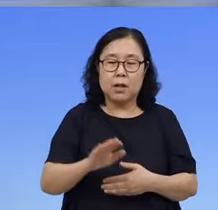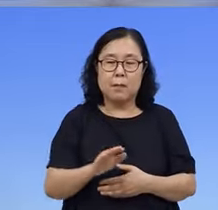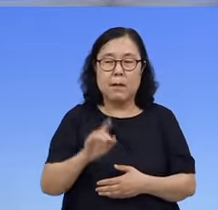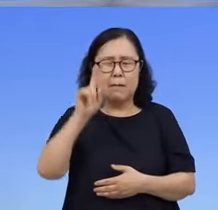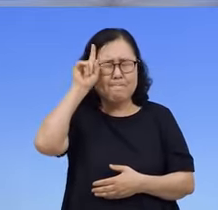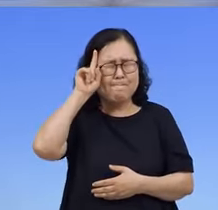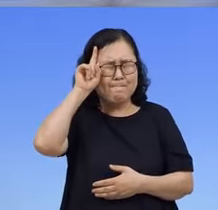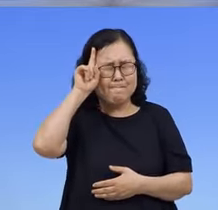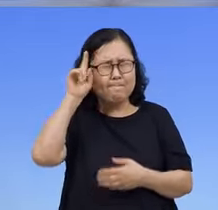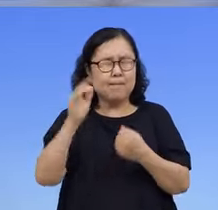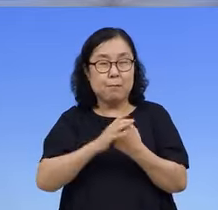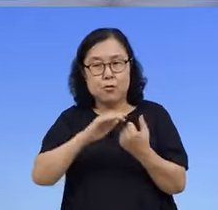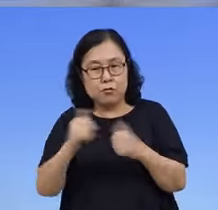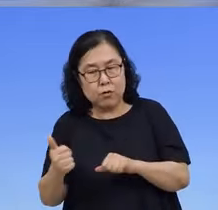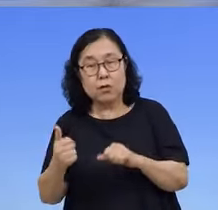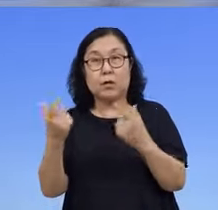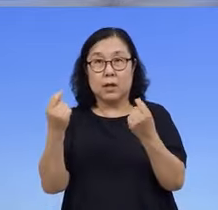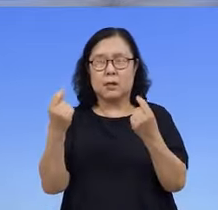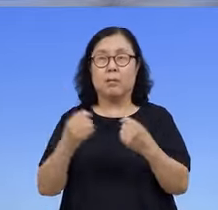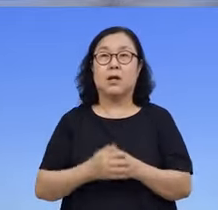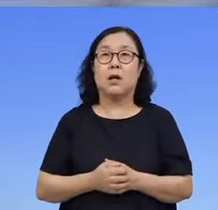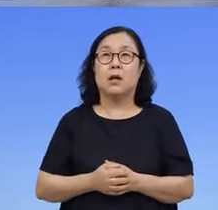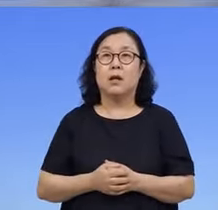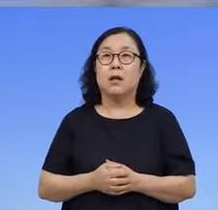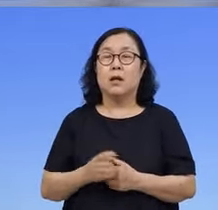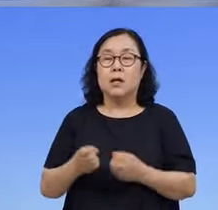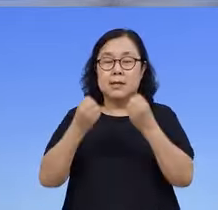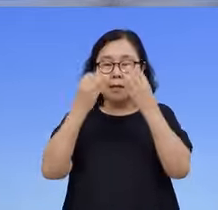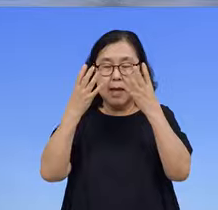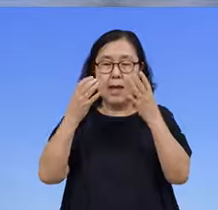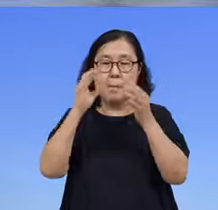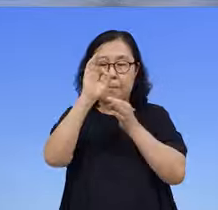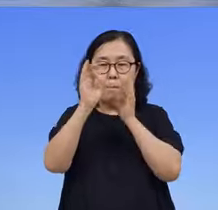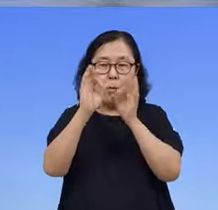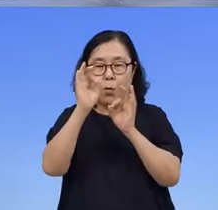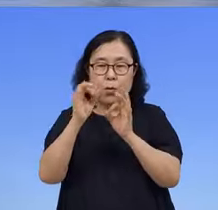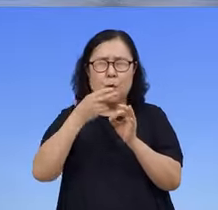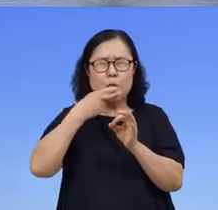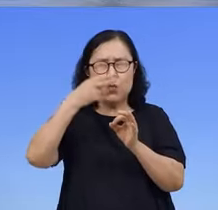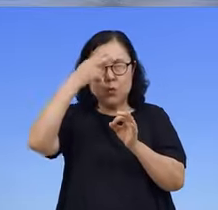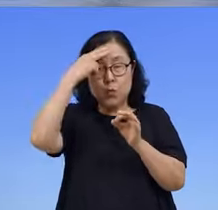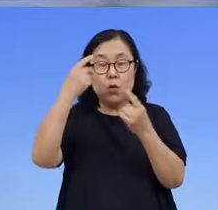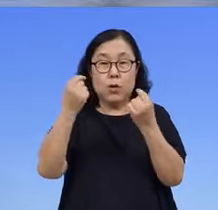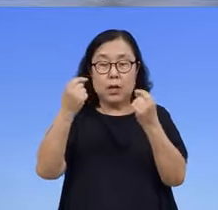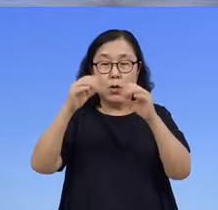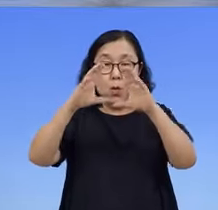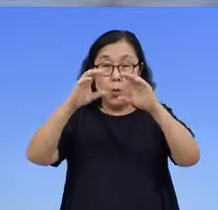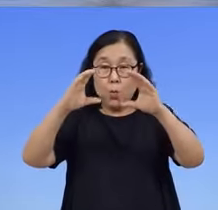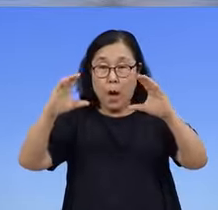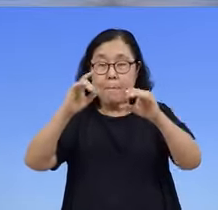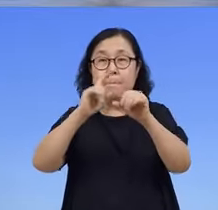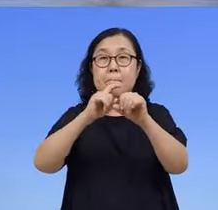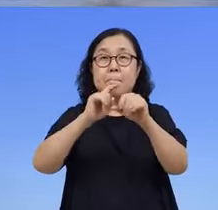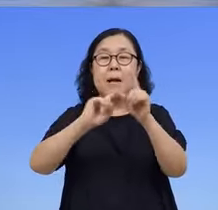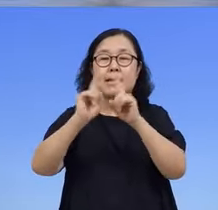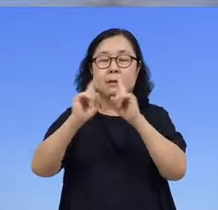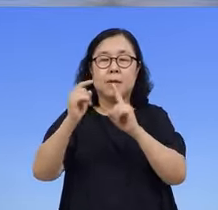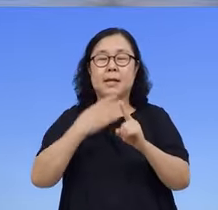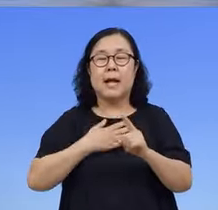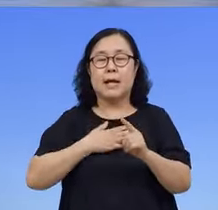노이로제로 죽었을 겁니다. 이런 새 포도주, 이런 새 가죽 부대 같은 그 주님의 말씀이 제게